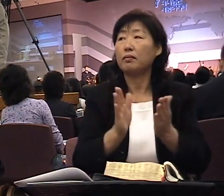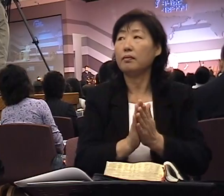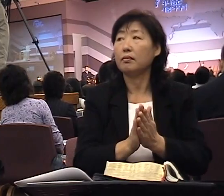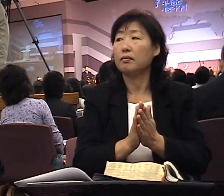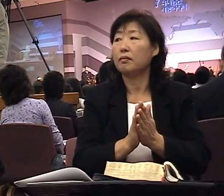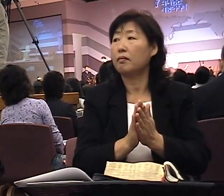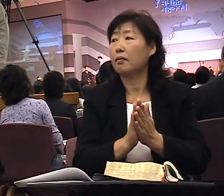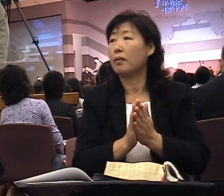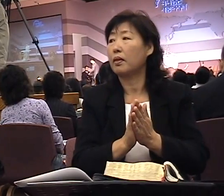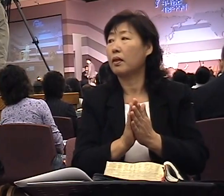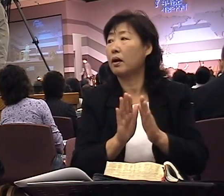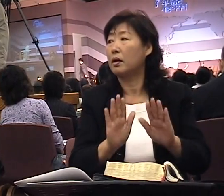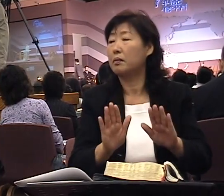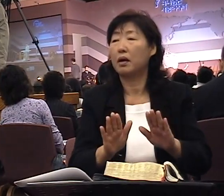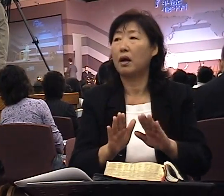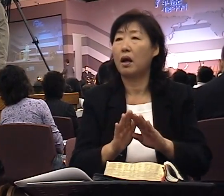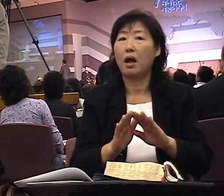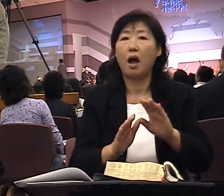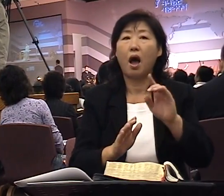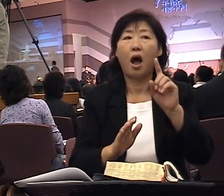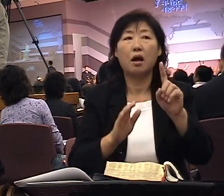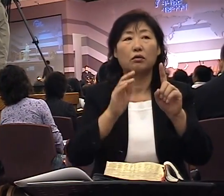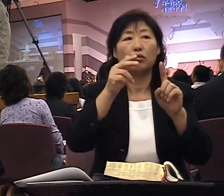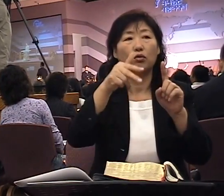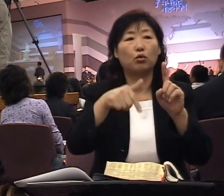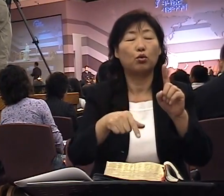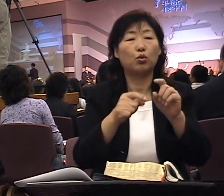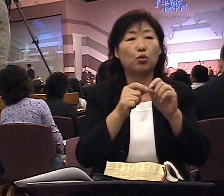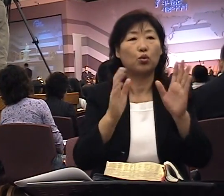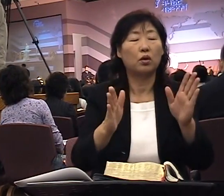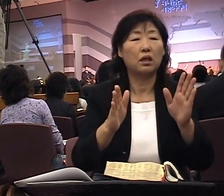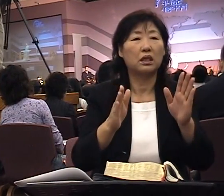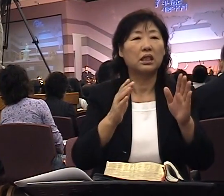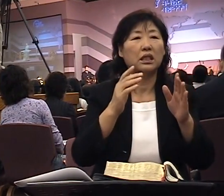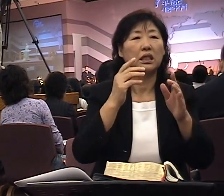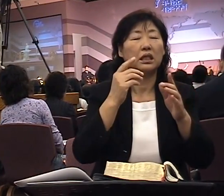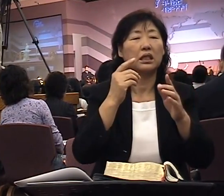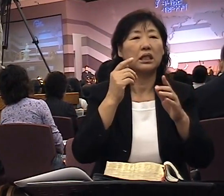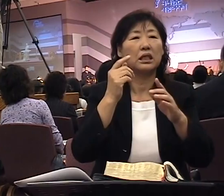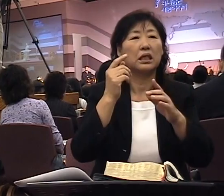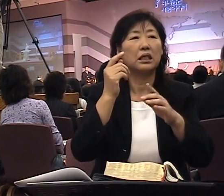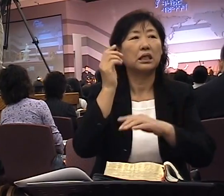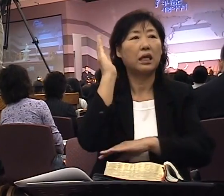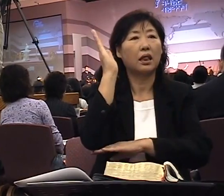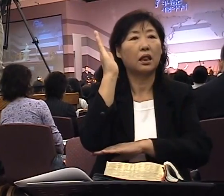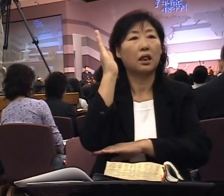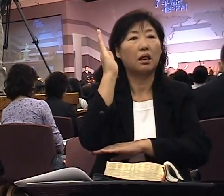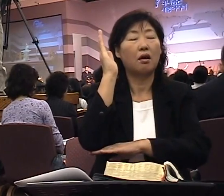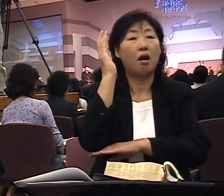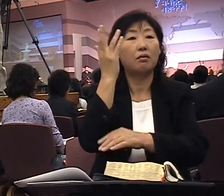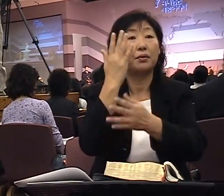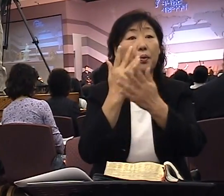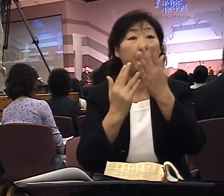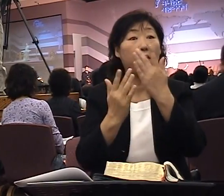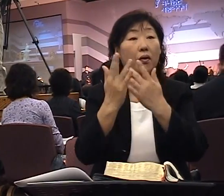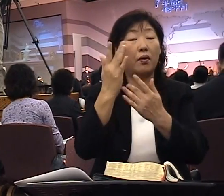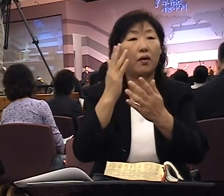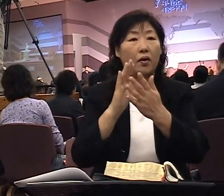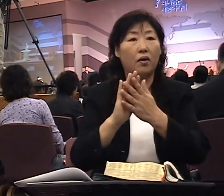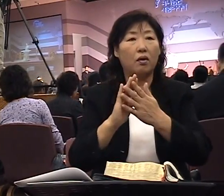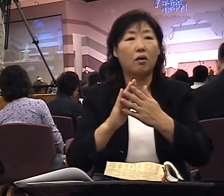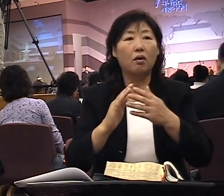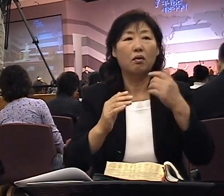여러분 이번 한 주 동안 이 남가주 지역의 산불로 인하여 참 놀라기도 했고 너무나 안타까운